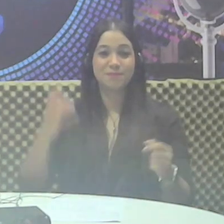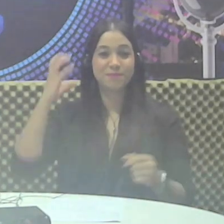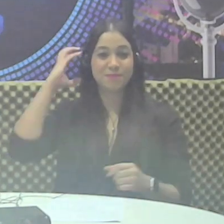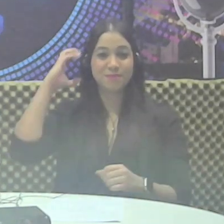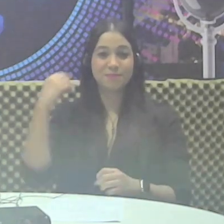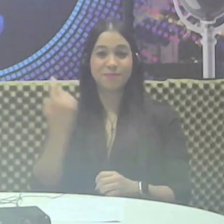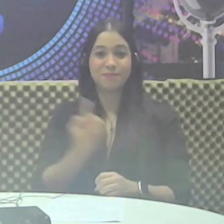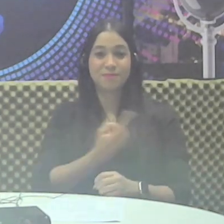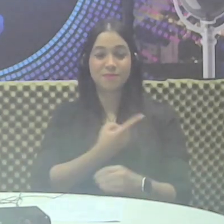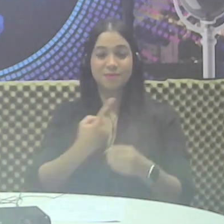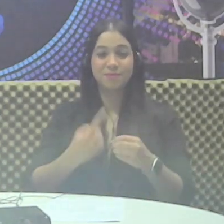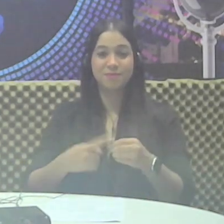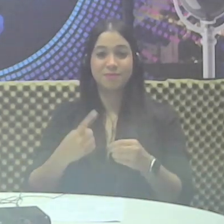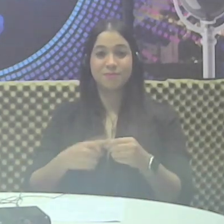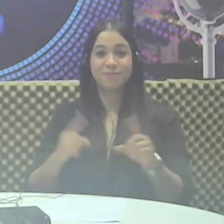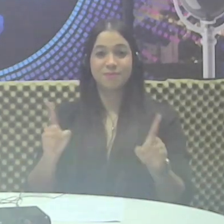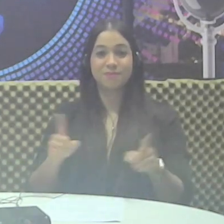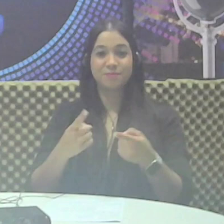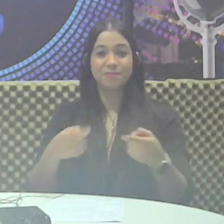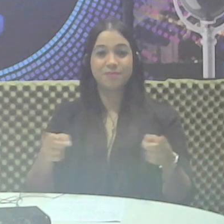Rádio Nossa Cidade.